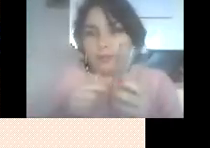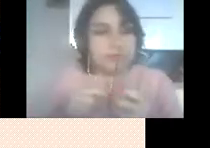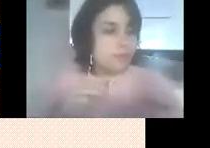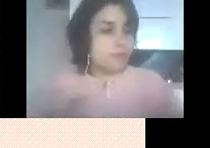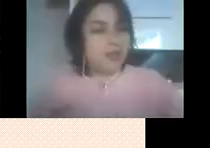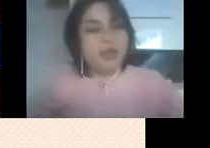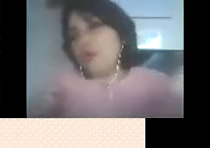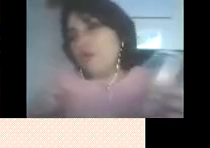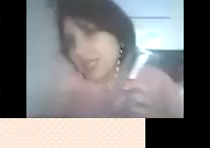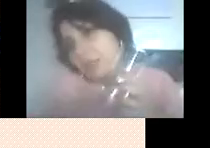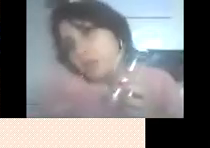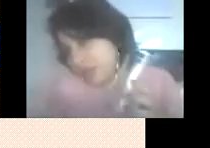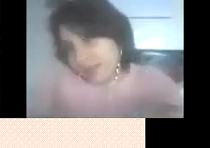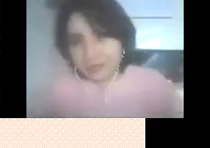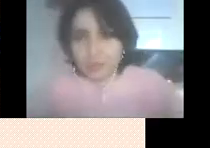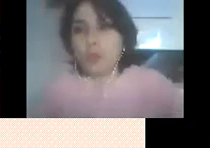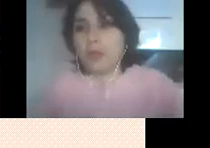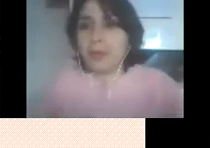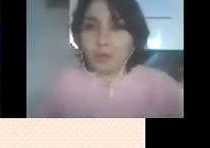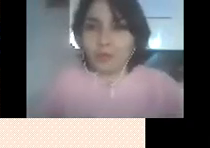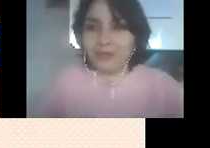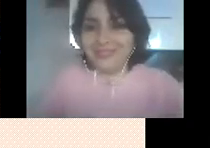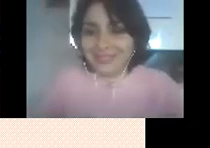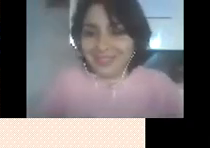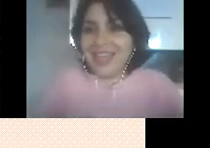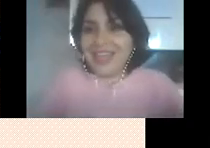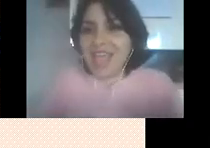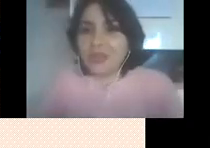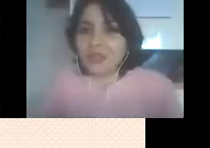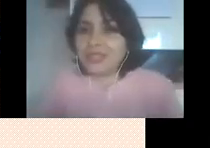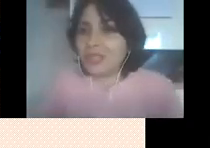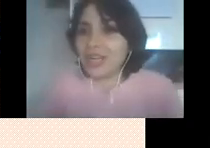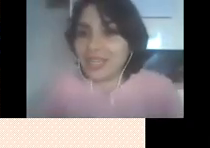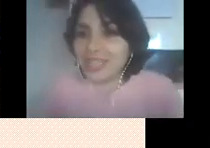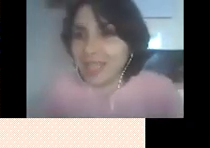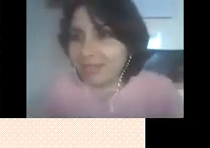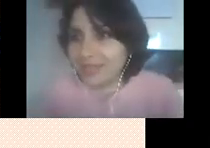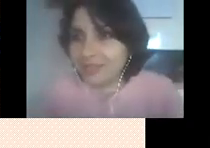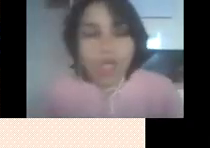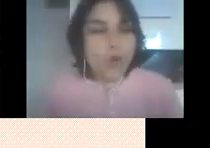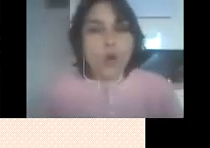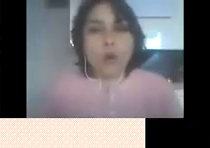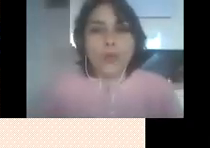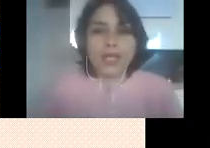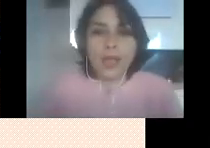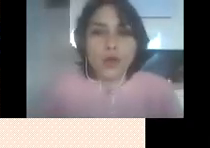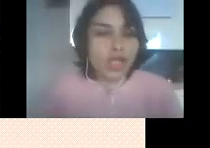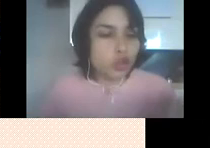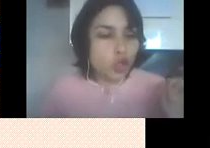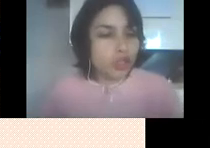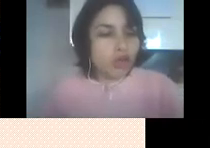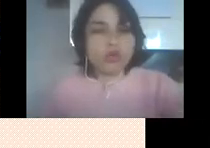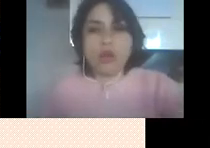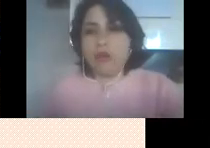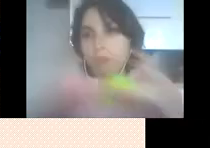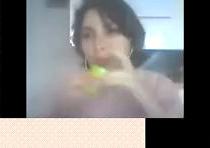frágil. No lo voy a hacer porque me puedo mandar un calor. Y hay otros que son resistentes, como por ejemplo, que si yo